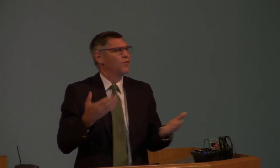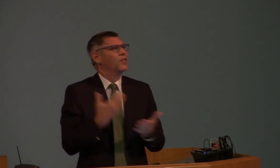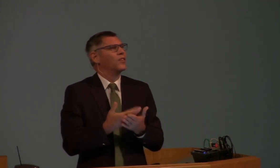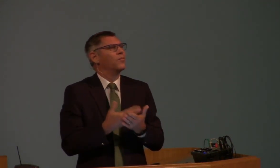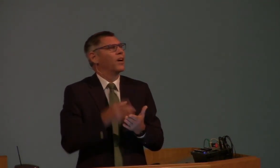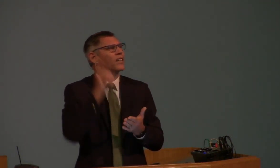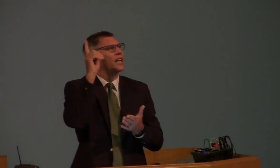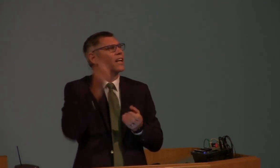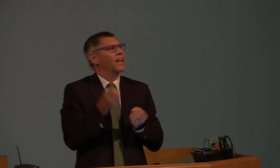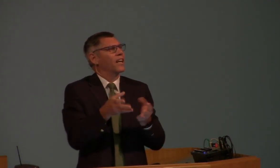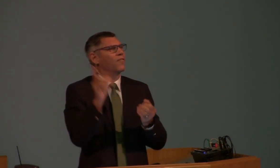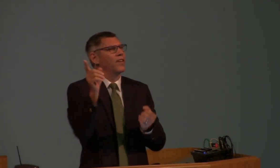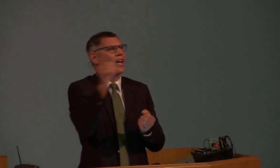Mag die Here gee vir elkeen.